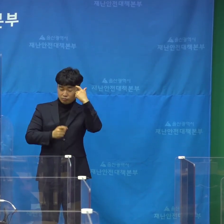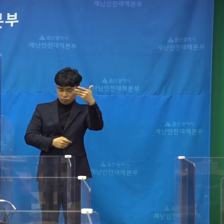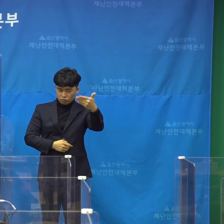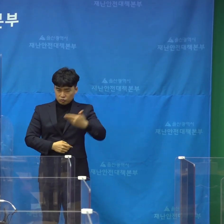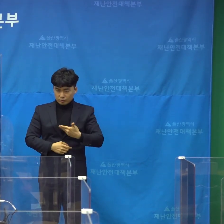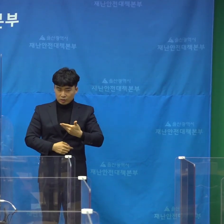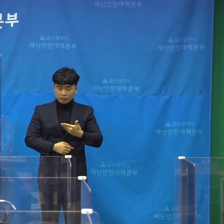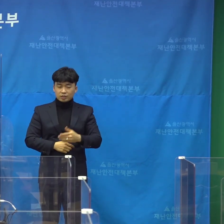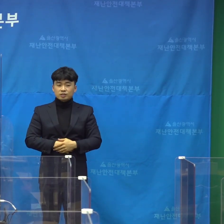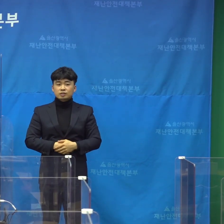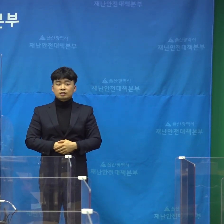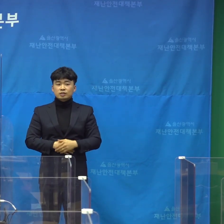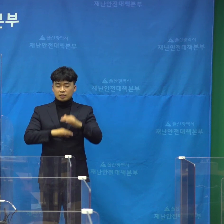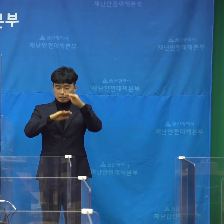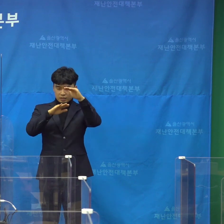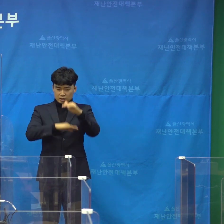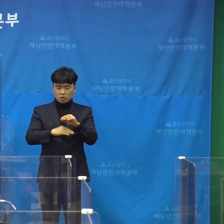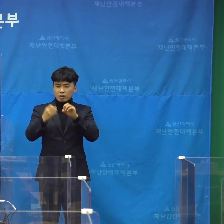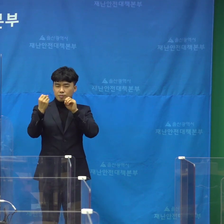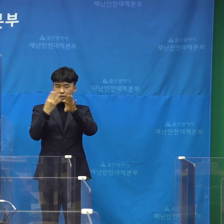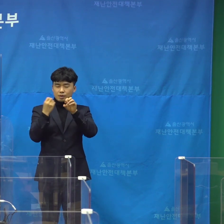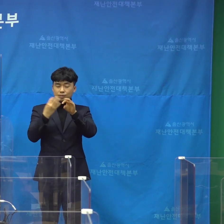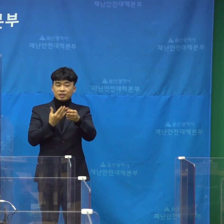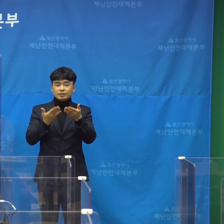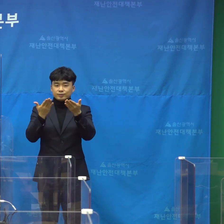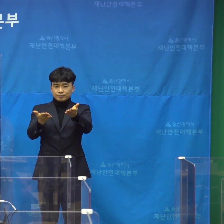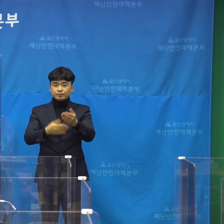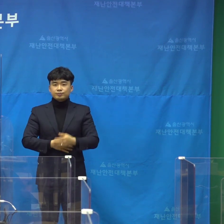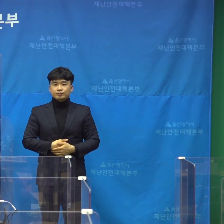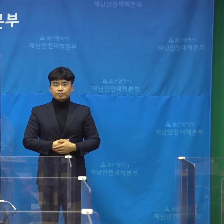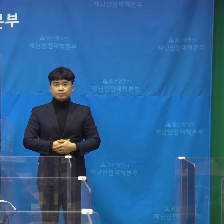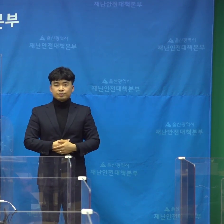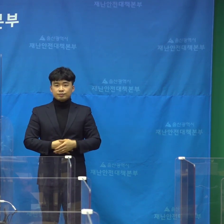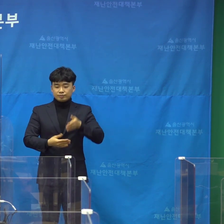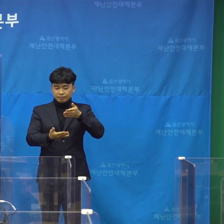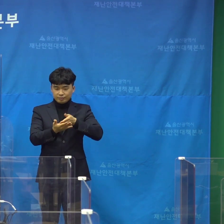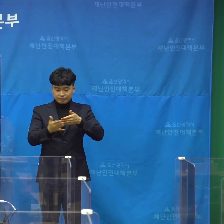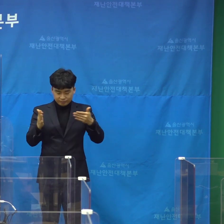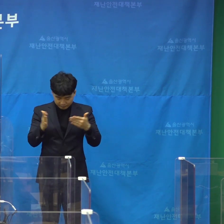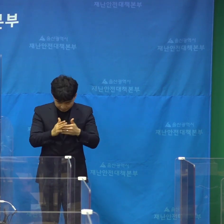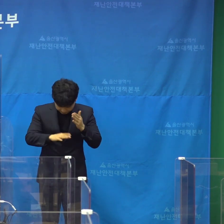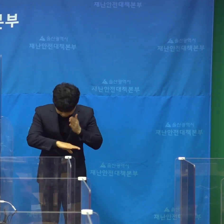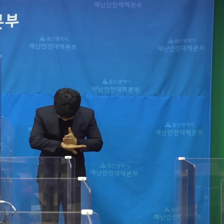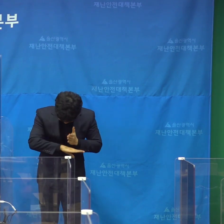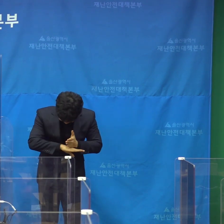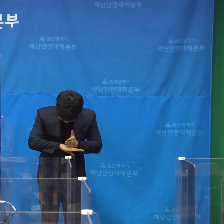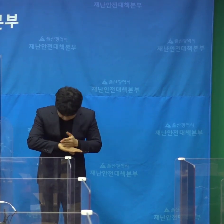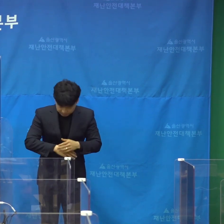문의해 주시면 해당 내용을 공지를 통해 전달해 드리도록 하겠습니다. 이상으로 마치겠습니다. 감사합니다.